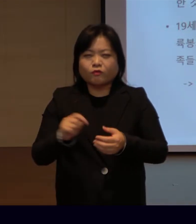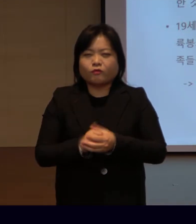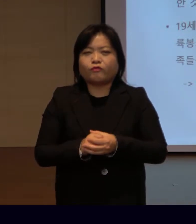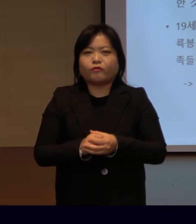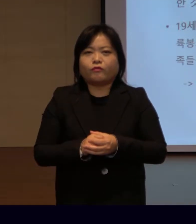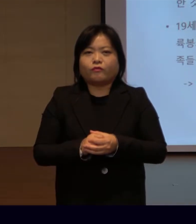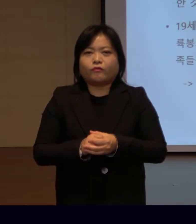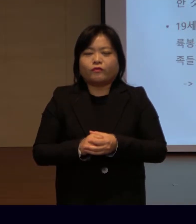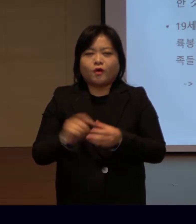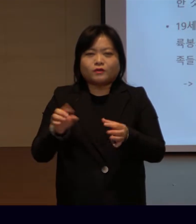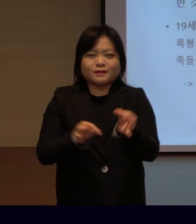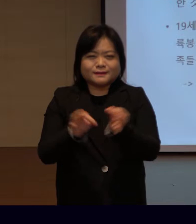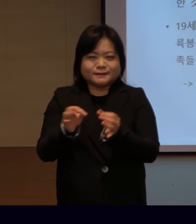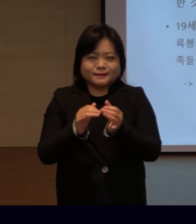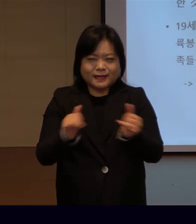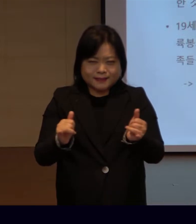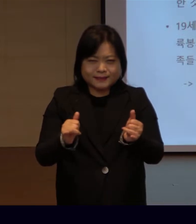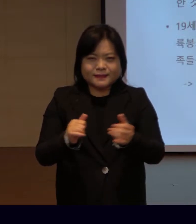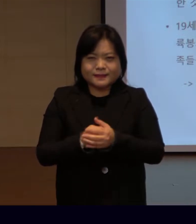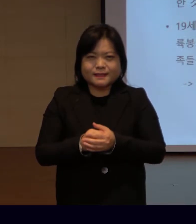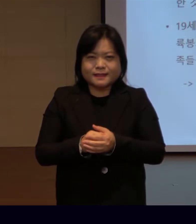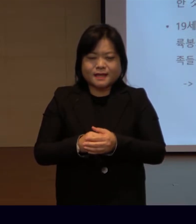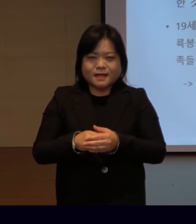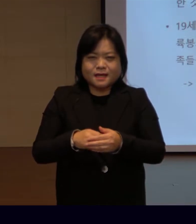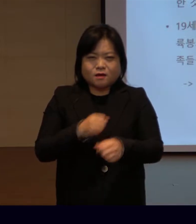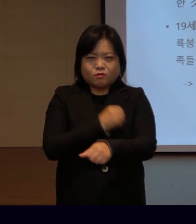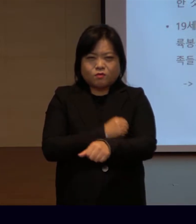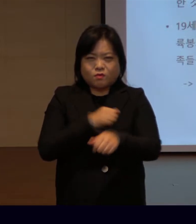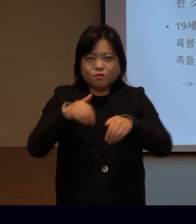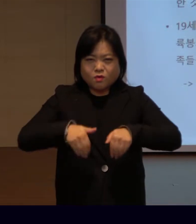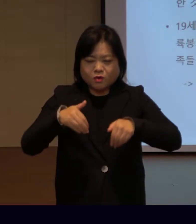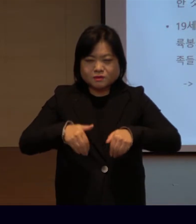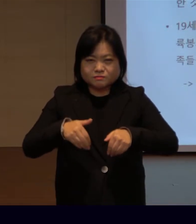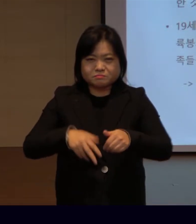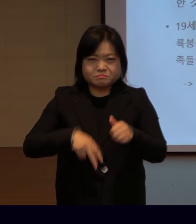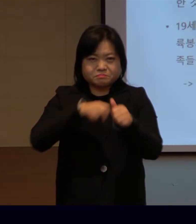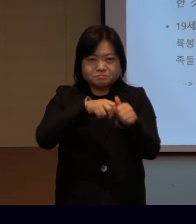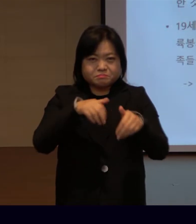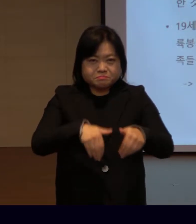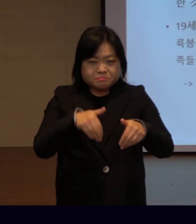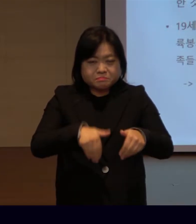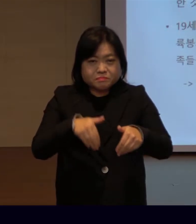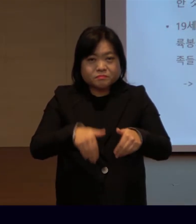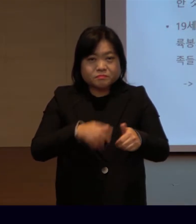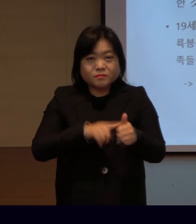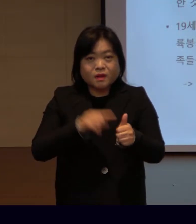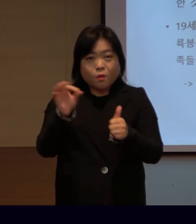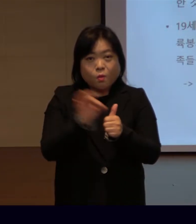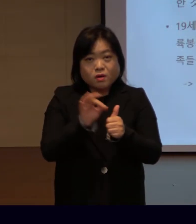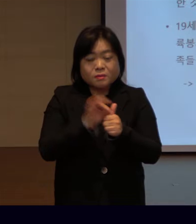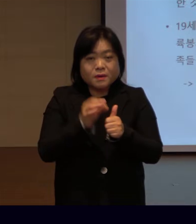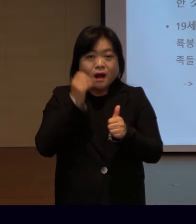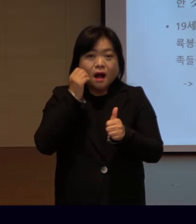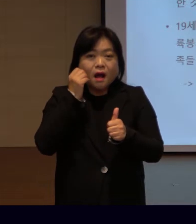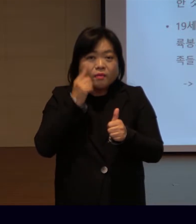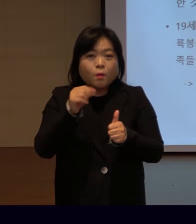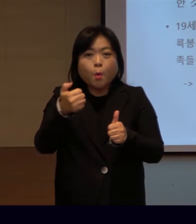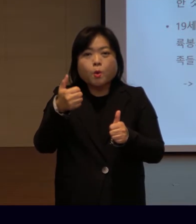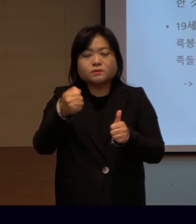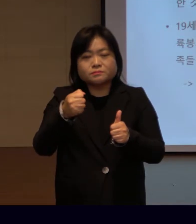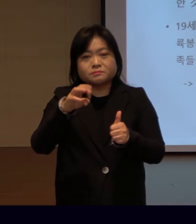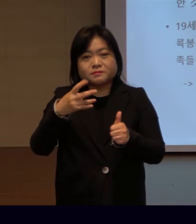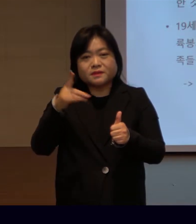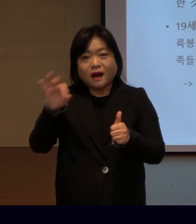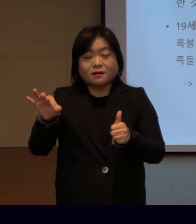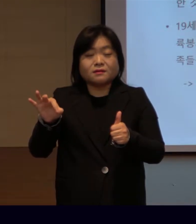어떤 이제 상인이 그 견습공이 시골에서 와서 취직을 했는데 걔 월급이 한 달에 뭐 50프랑이었다.